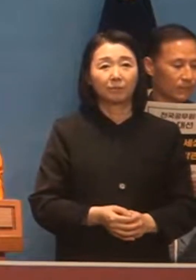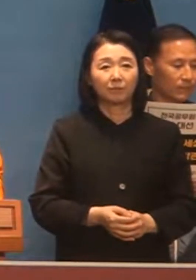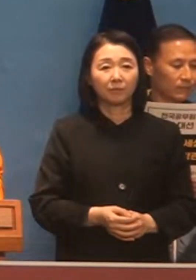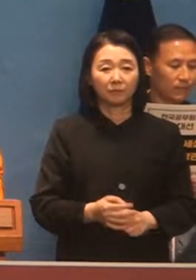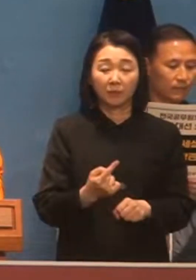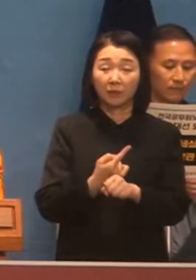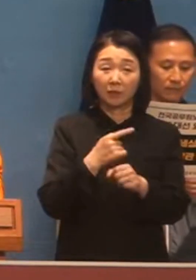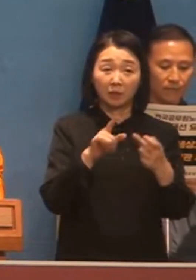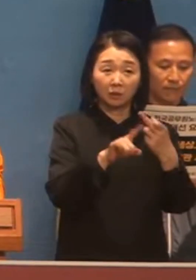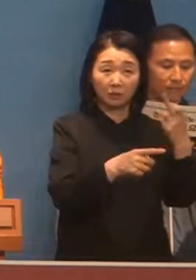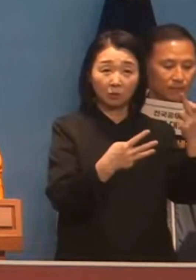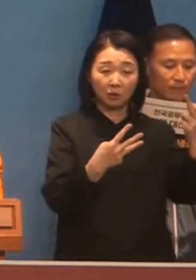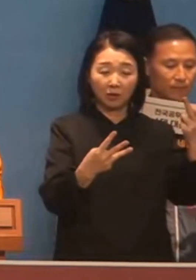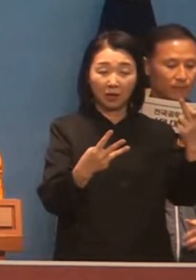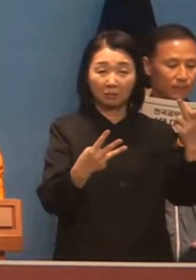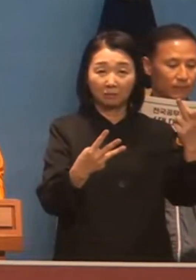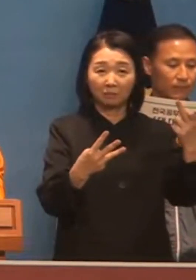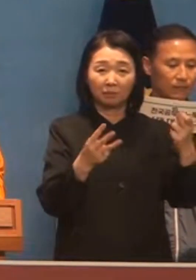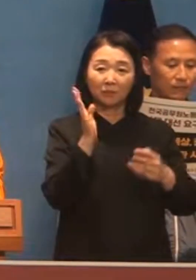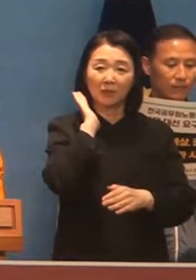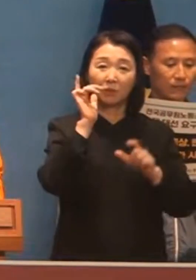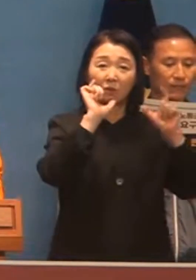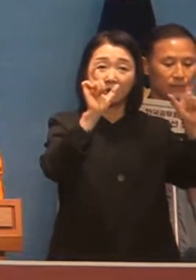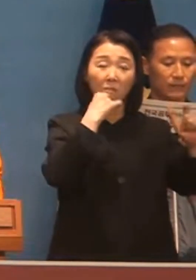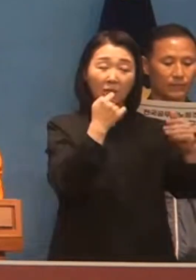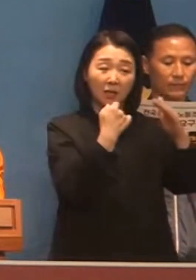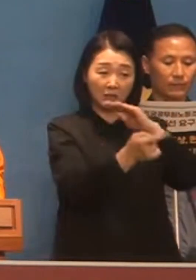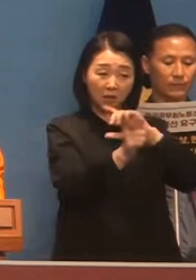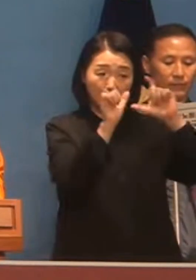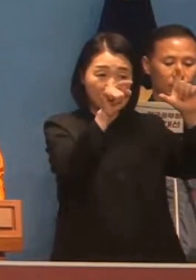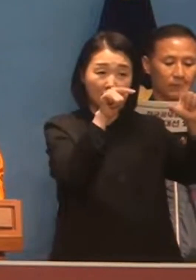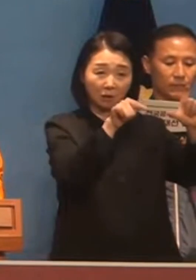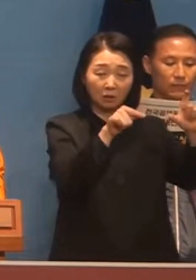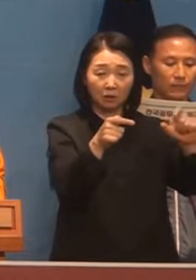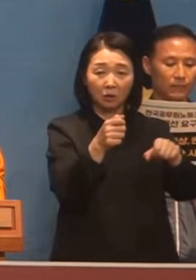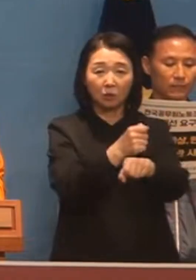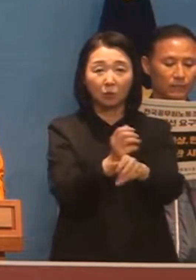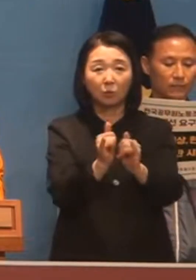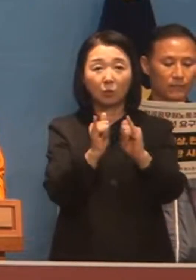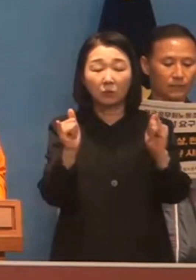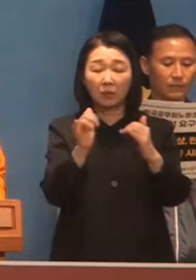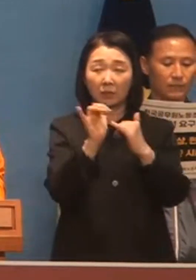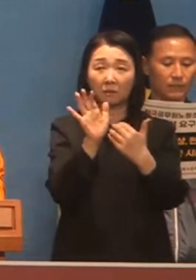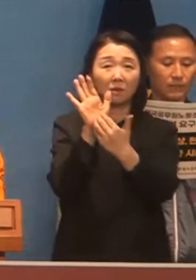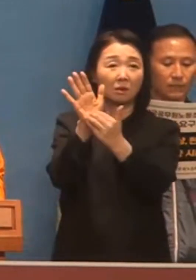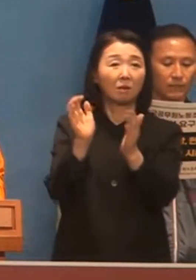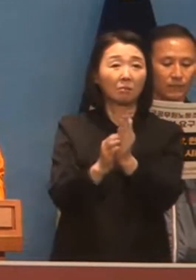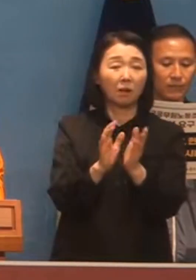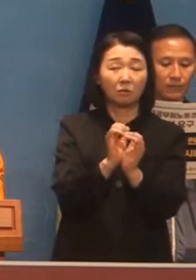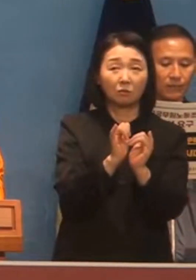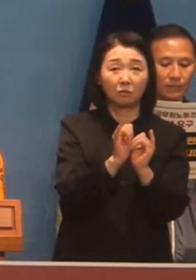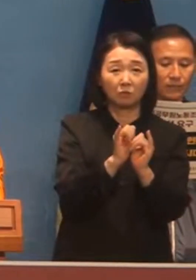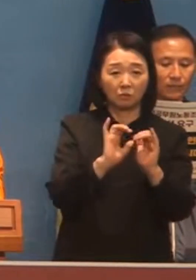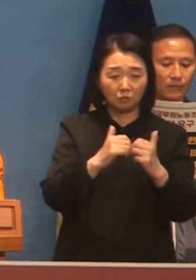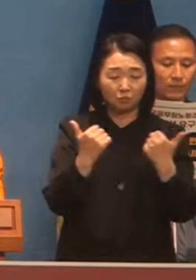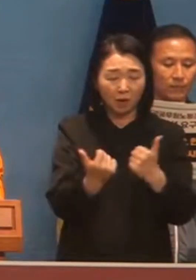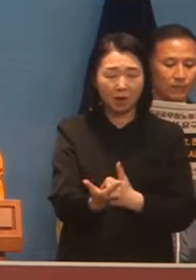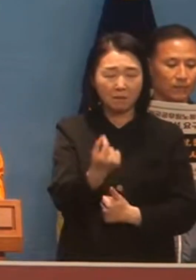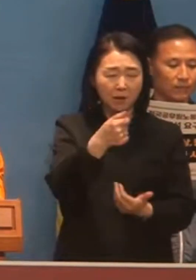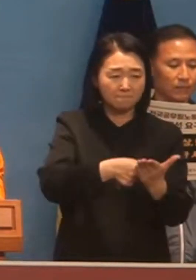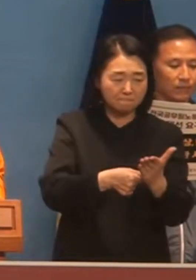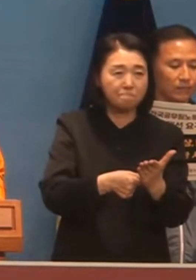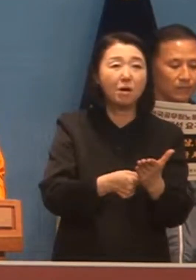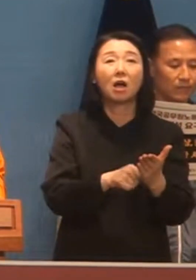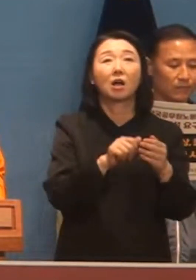지난해 12월 3일 당시 대통령이 선포한 비상계엄은 노동자의 시민의 저항, 국회의 신속한 의결을